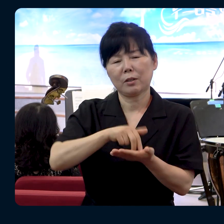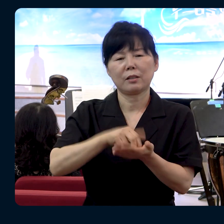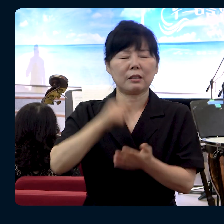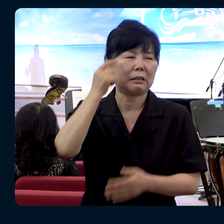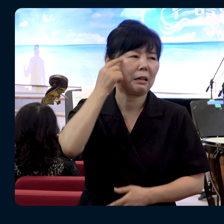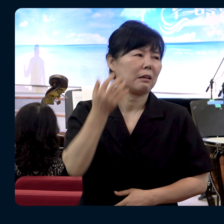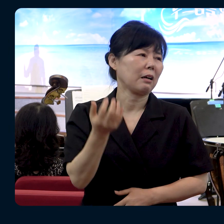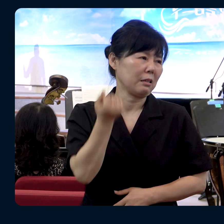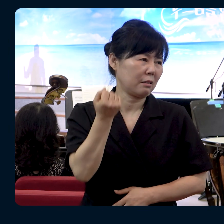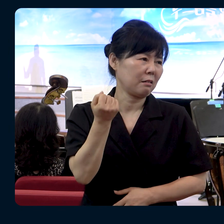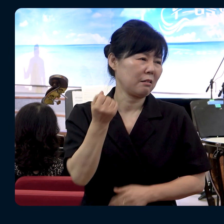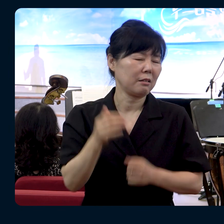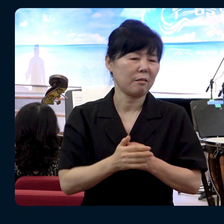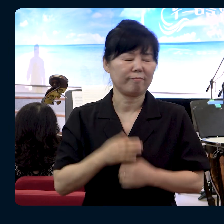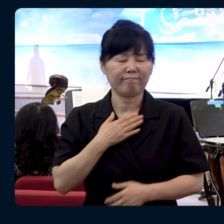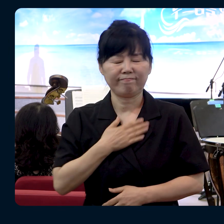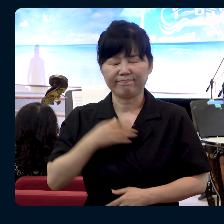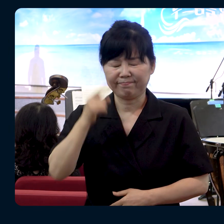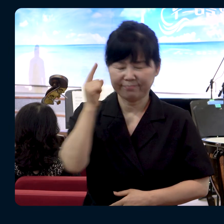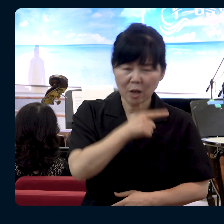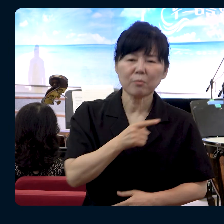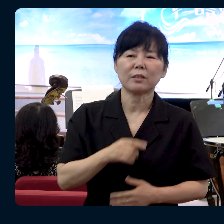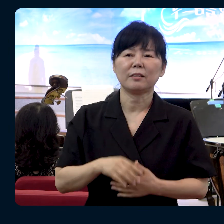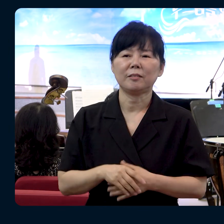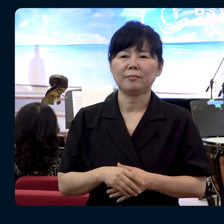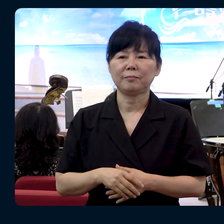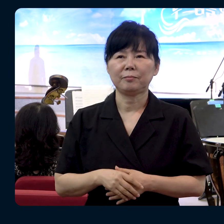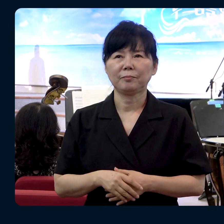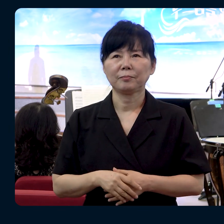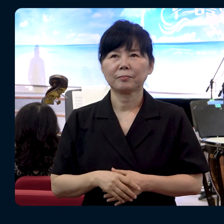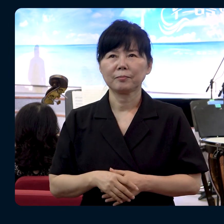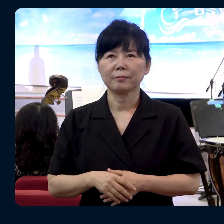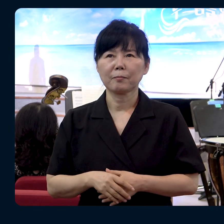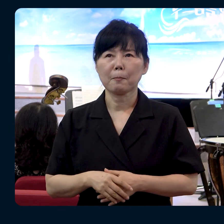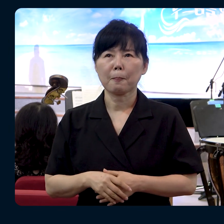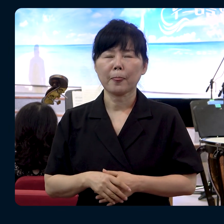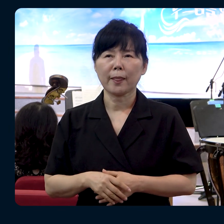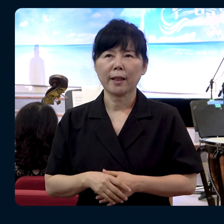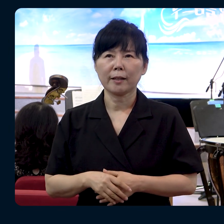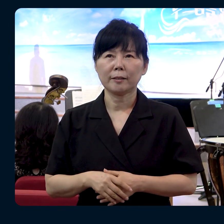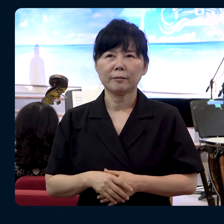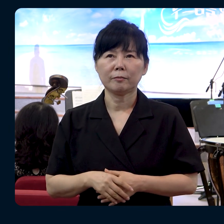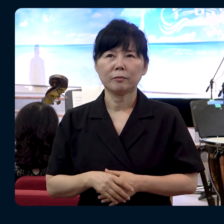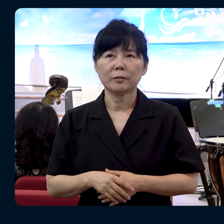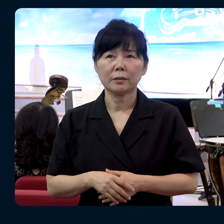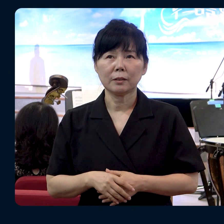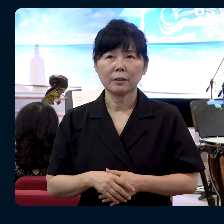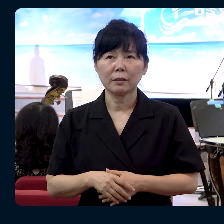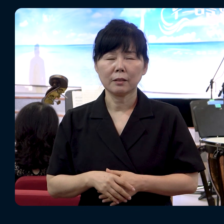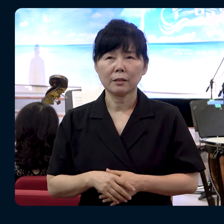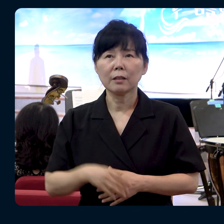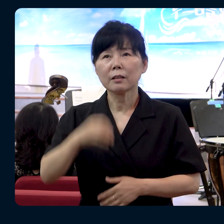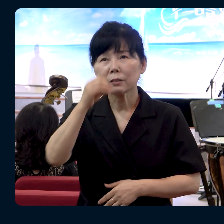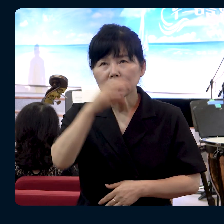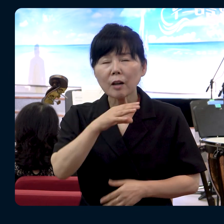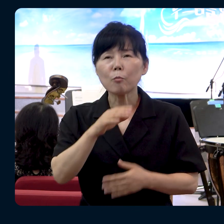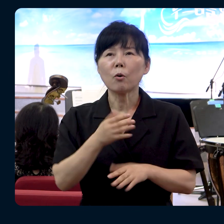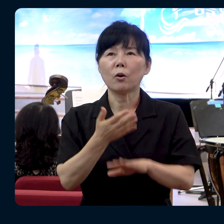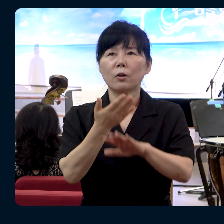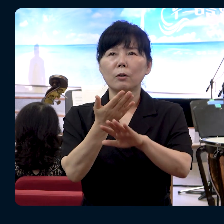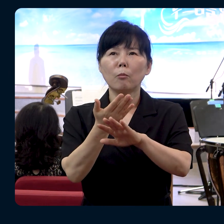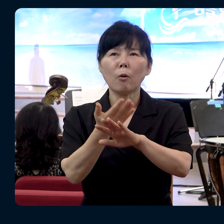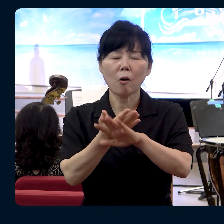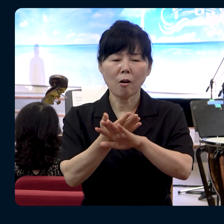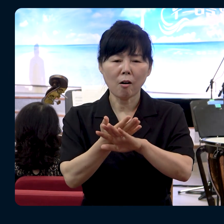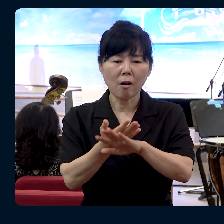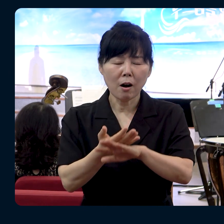그런 많은 순양을 우리가 들어도 하나님이 기뻐하실까, 이런 표현들이 있잖아요. 그냥 그런 것들은 많은 사람들을